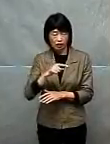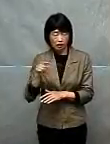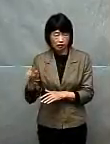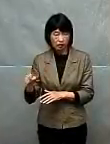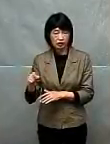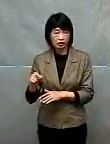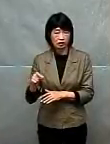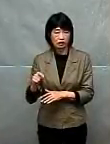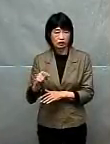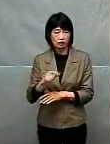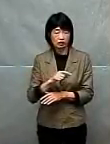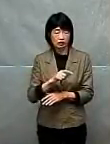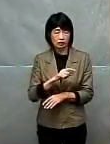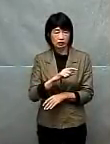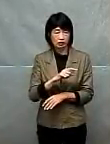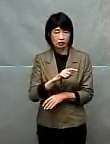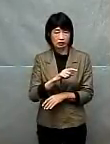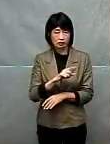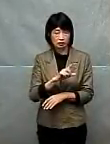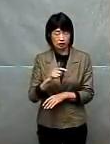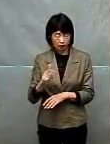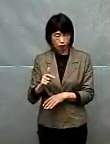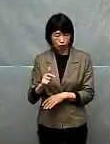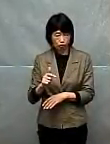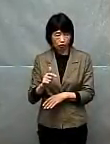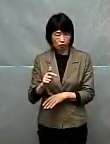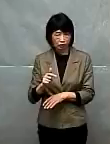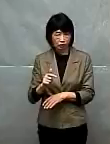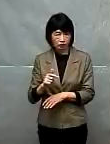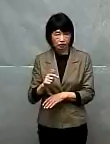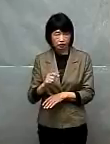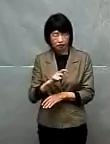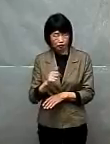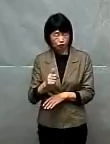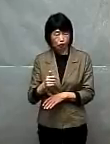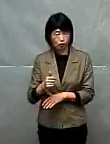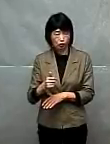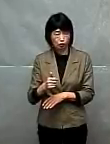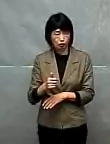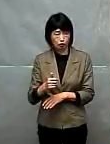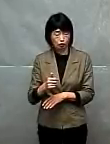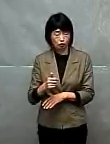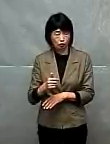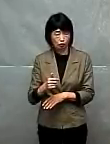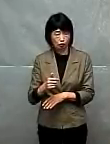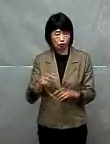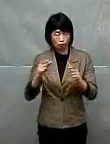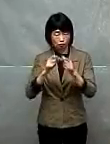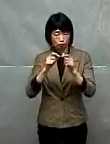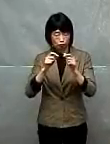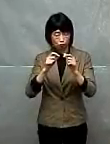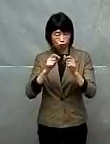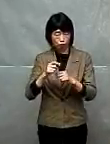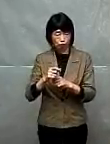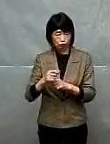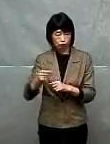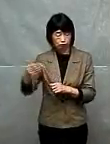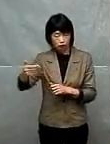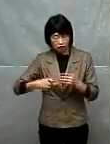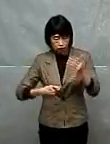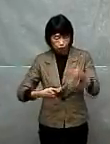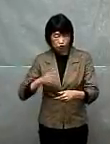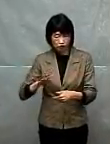と取り沙汰されたということがやはり事実だと思います。でそれについ